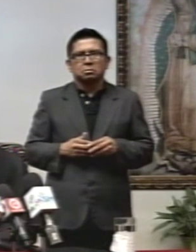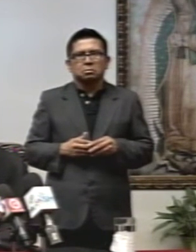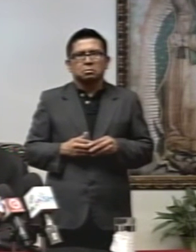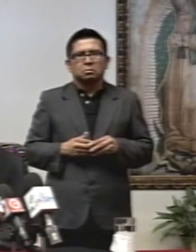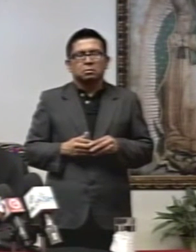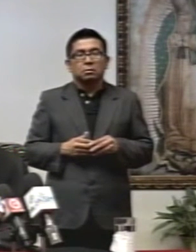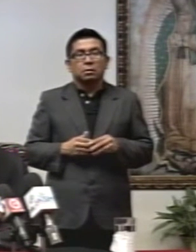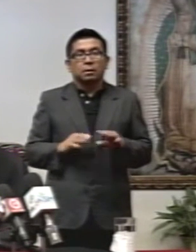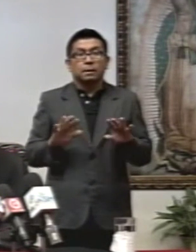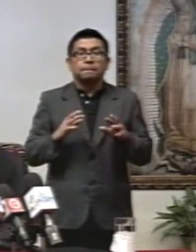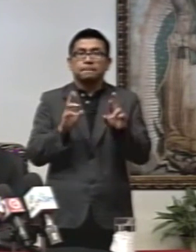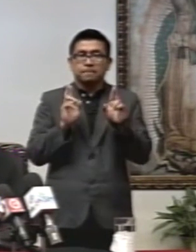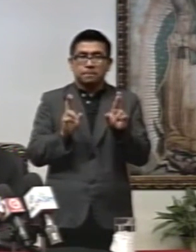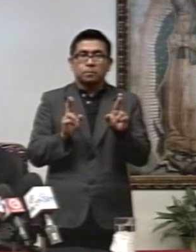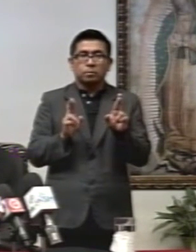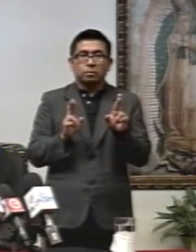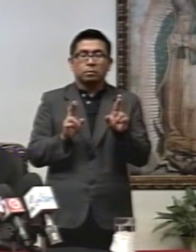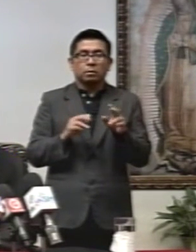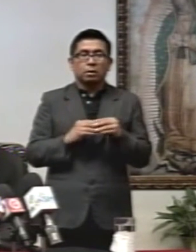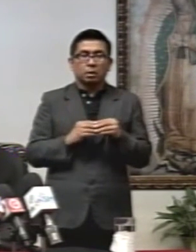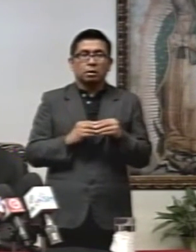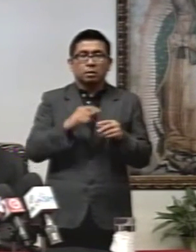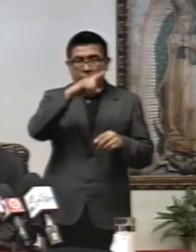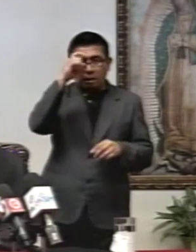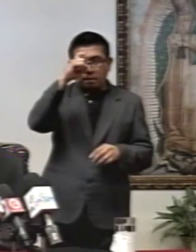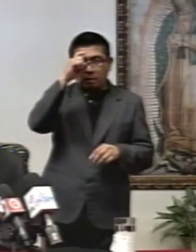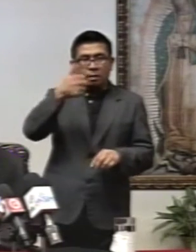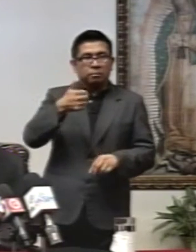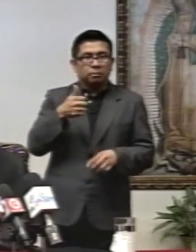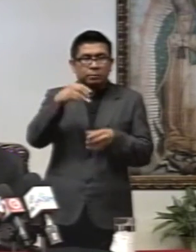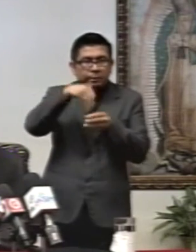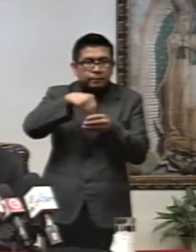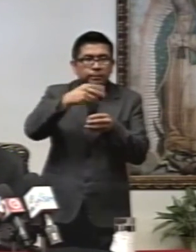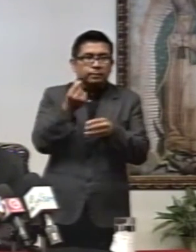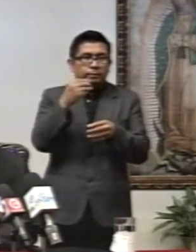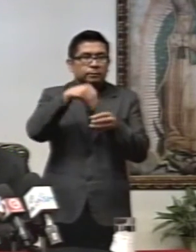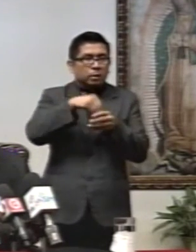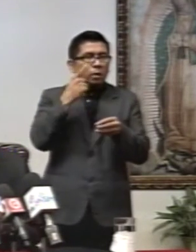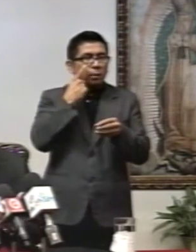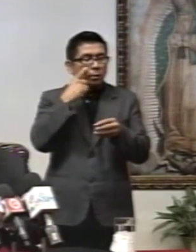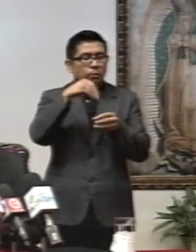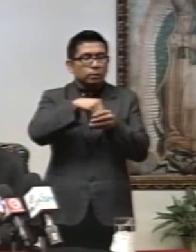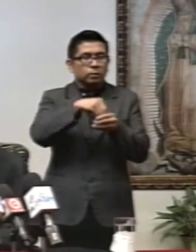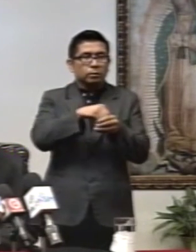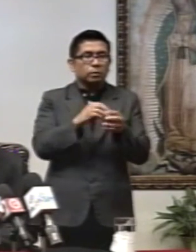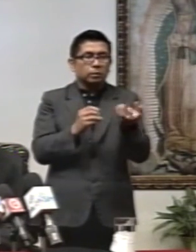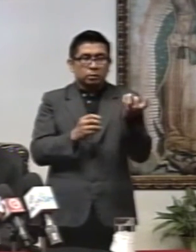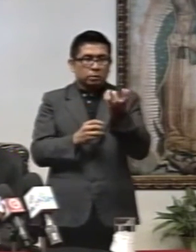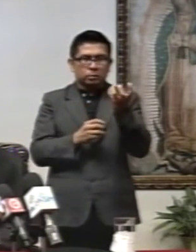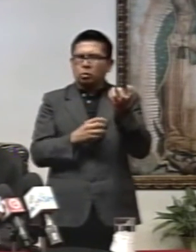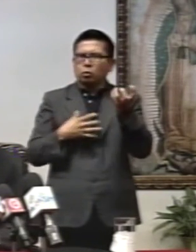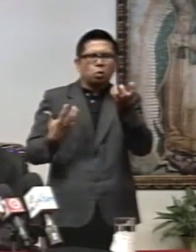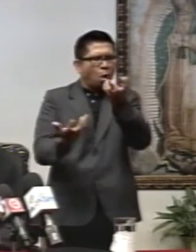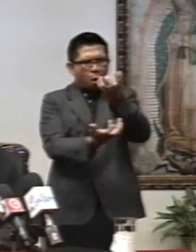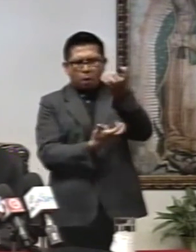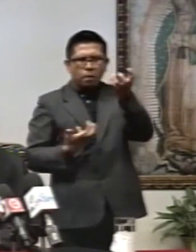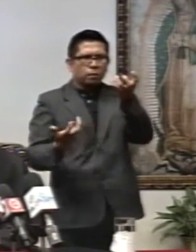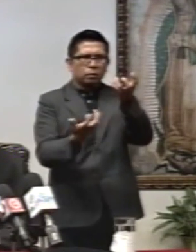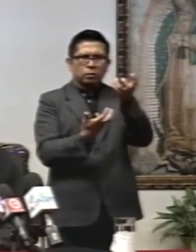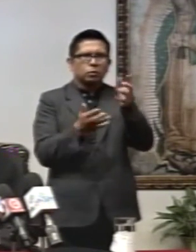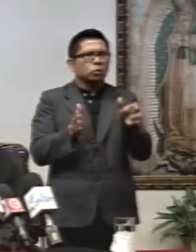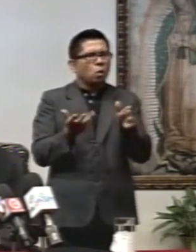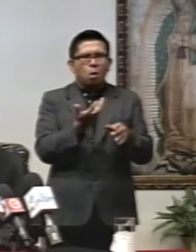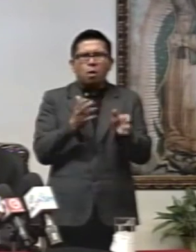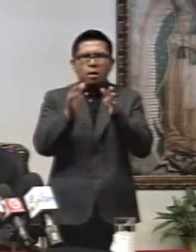no? Ojalá que se trabaje en ese sentido, que haya austeridad, no solo en ellos, en todos los funcionarios, más